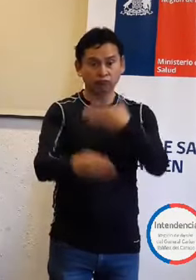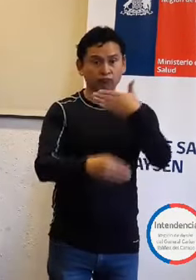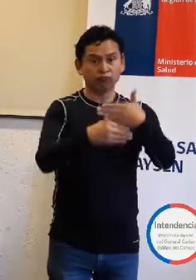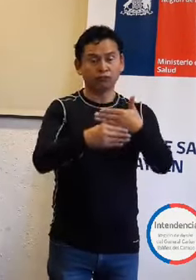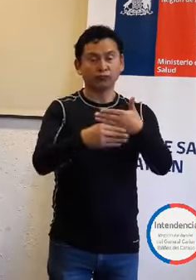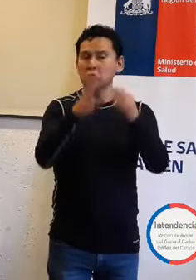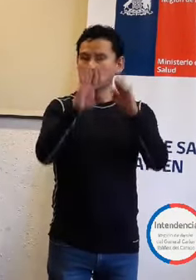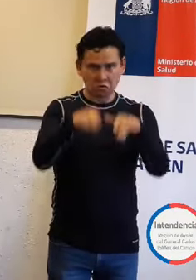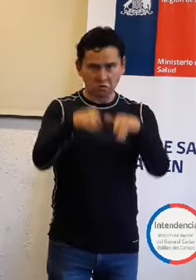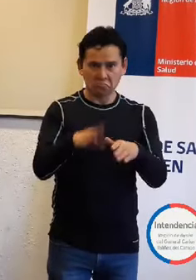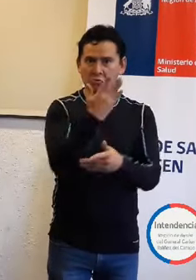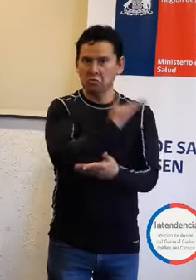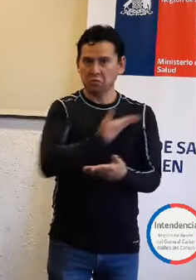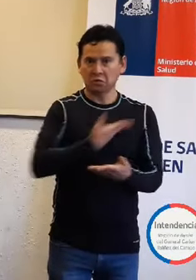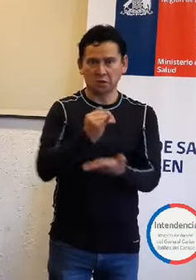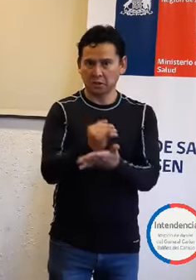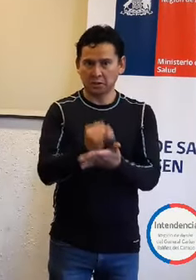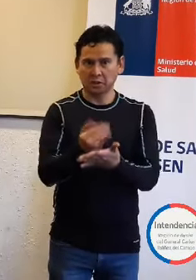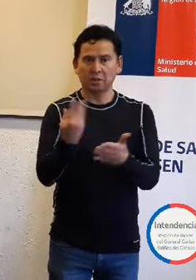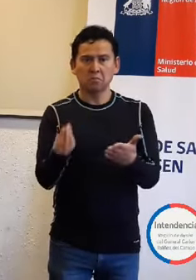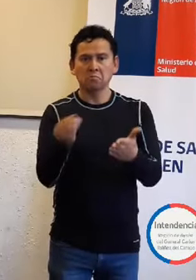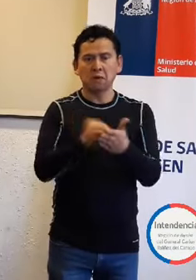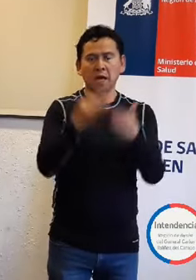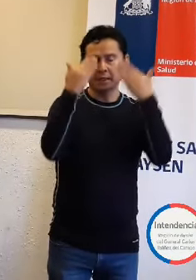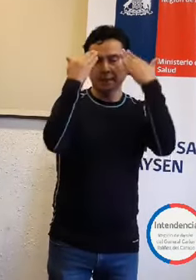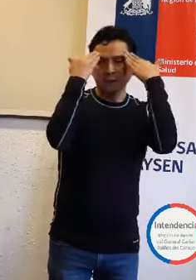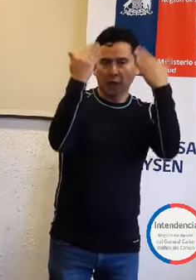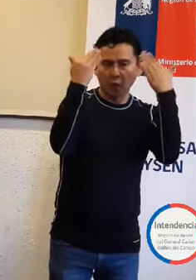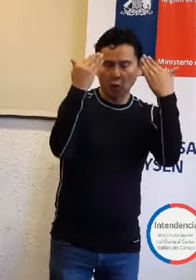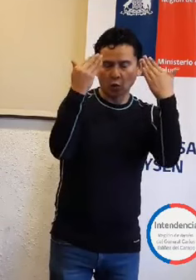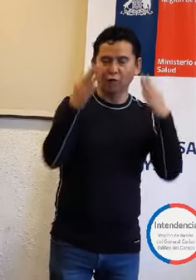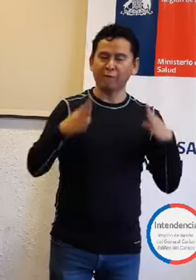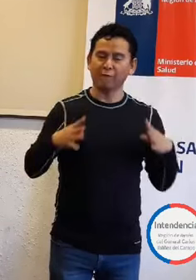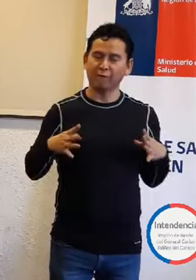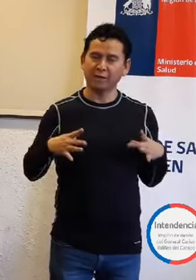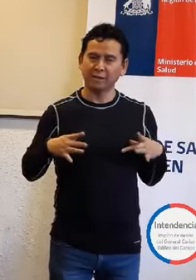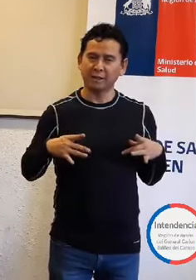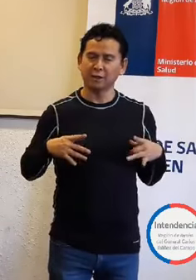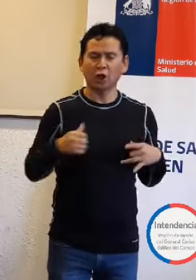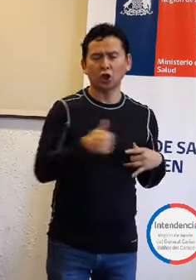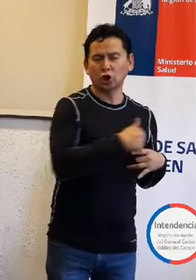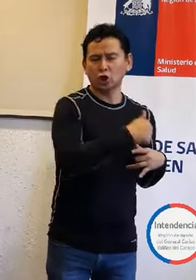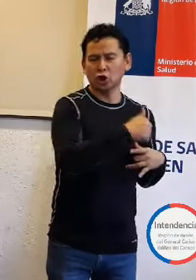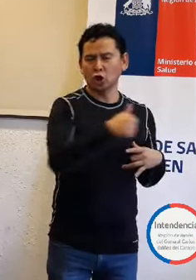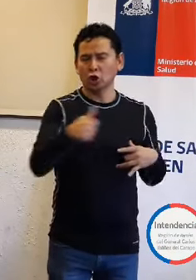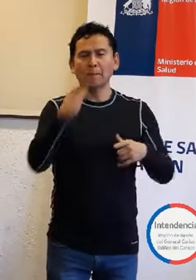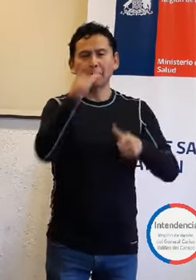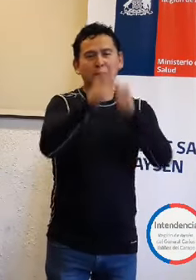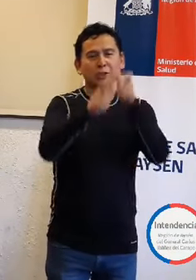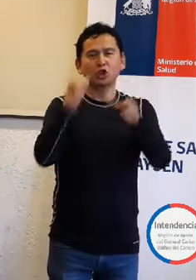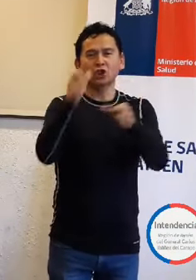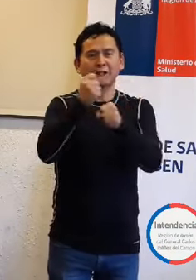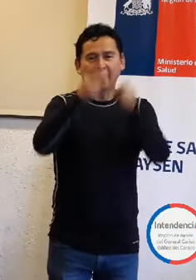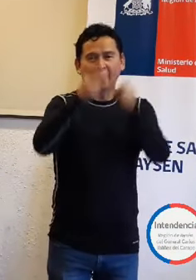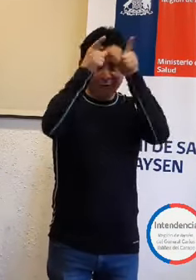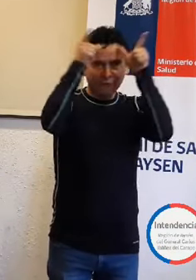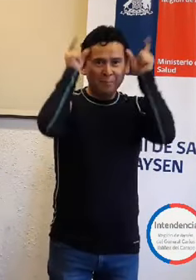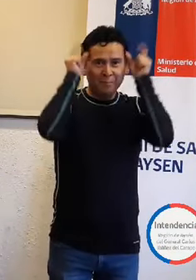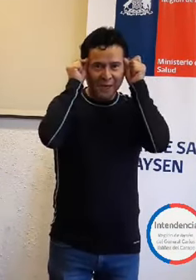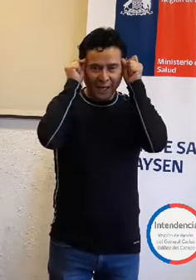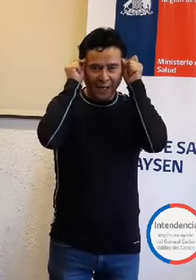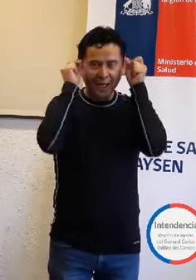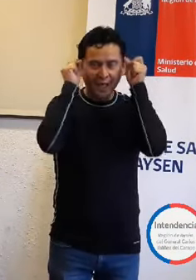Intendente y por supuesto sumarme a los saludos y a las felicitaciones de todos los enfermeros y enfermeras de Chile pero muy